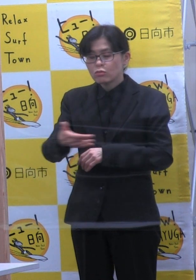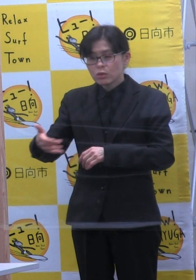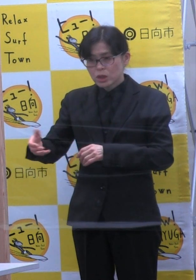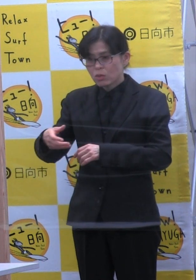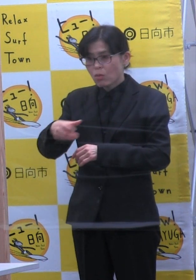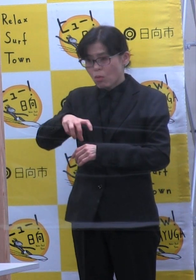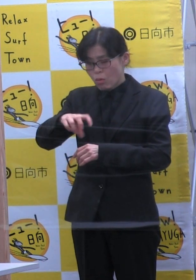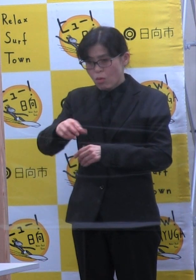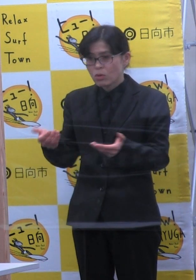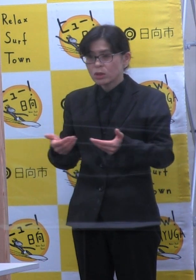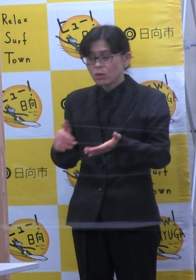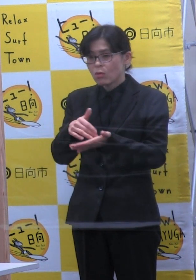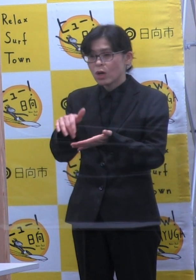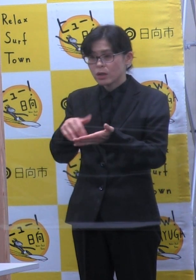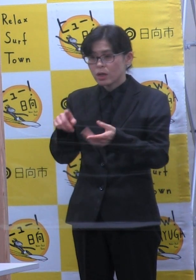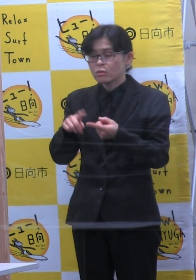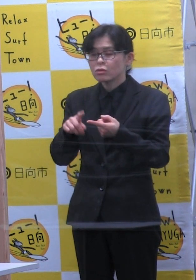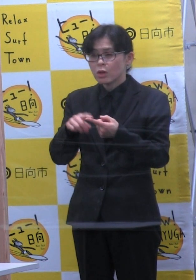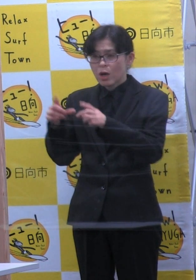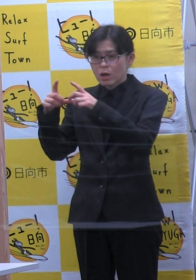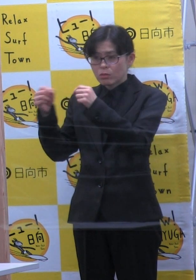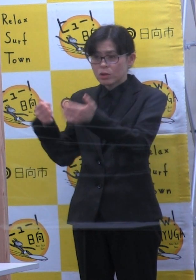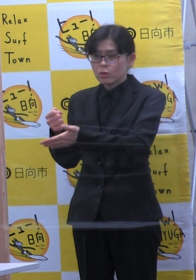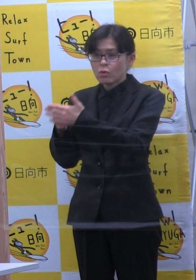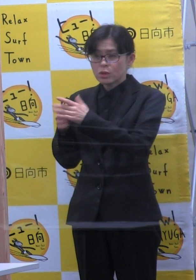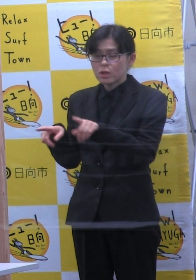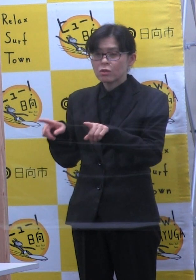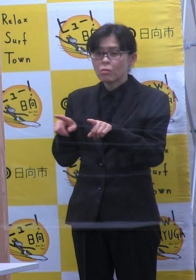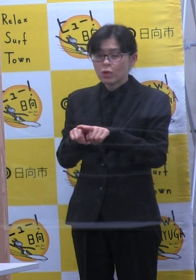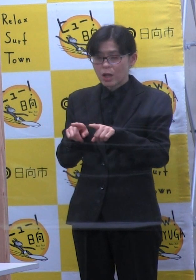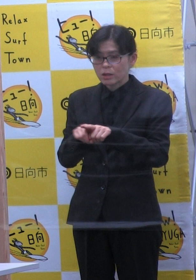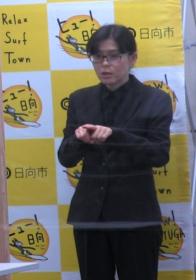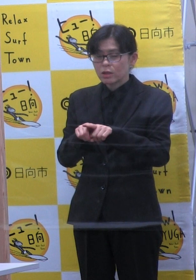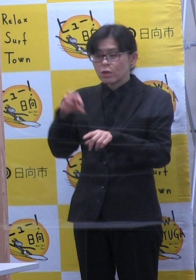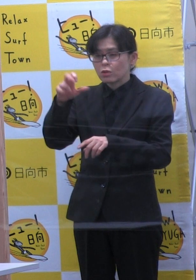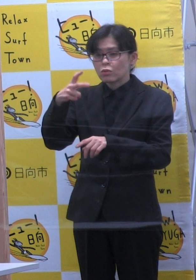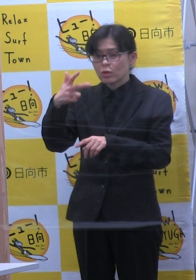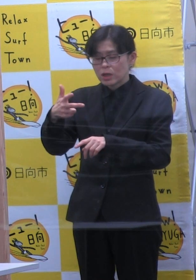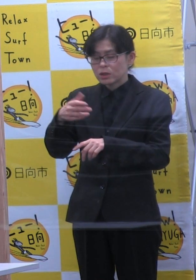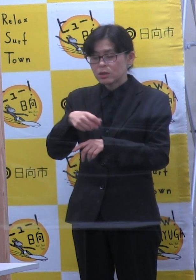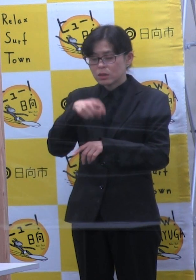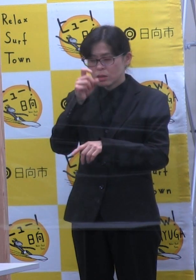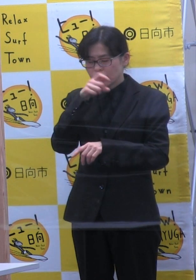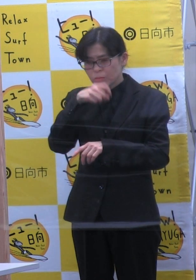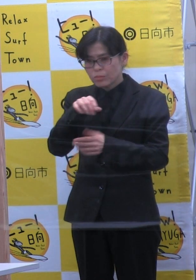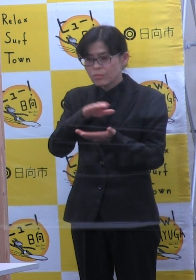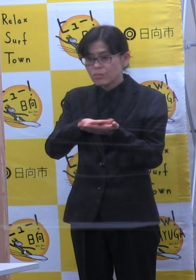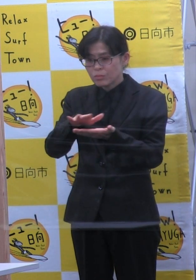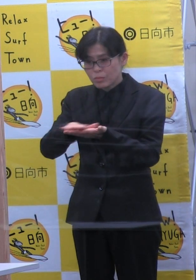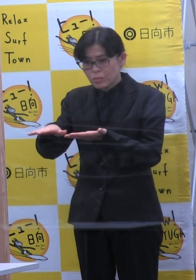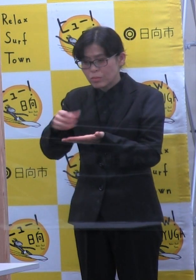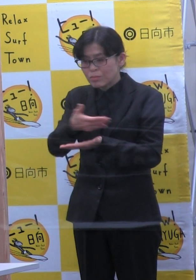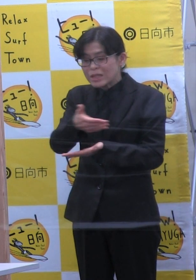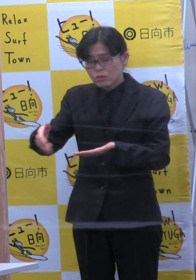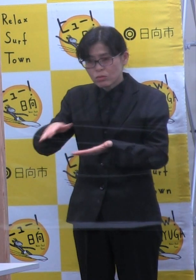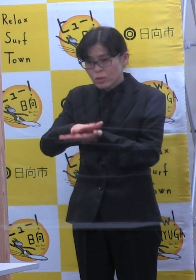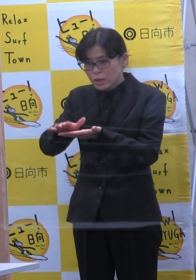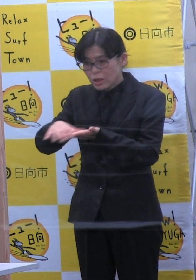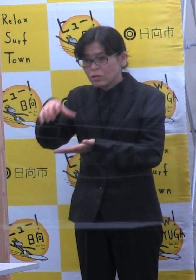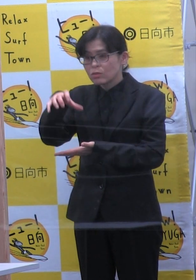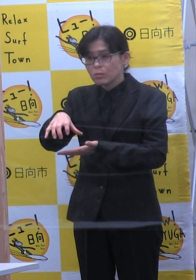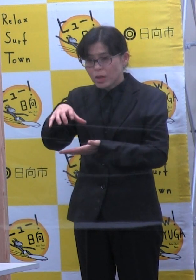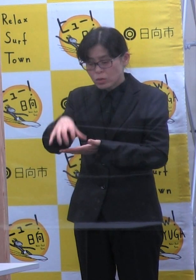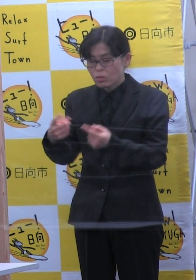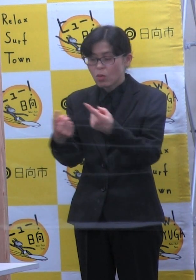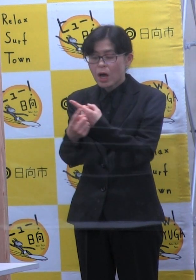、国の補正に伴い日向市浄化センター水処理施設改築事業の事業費の